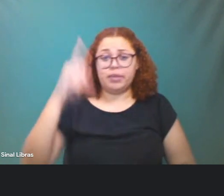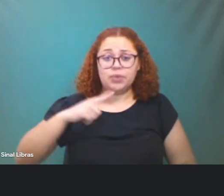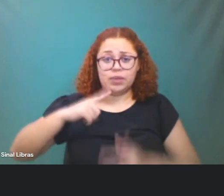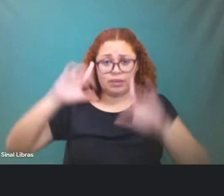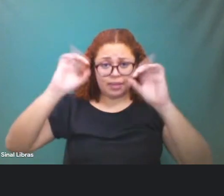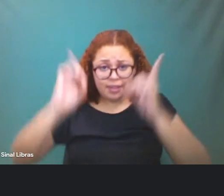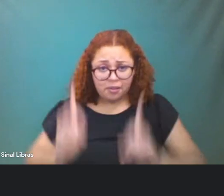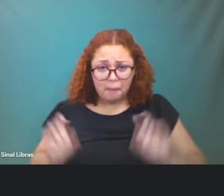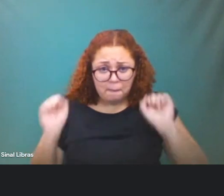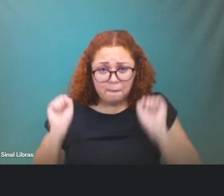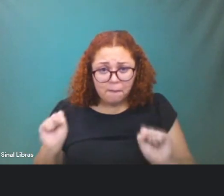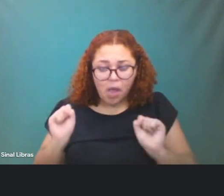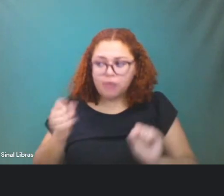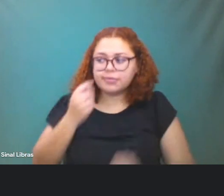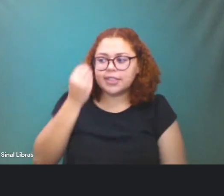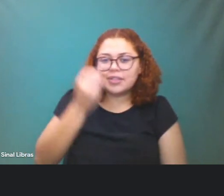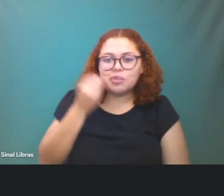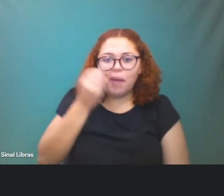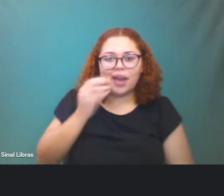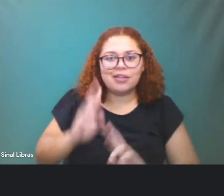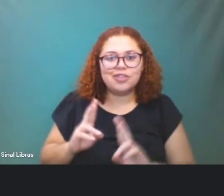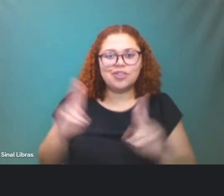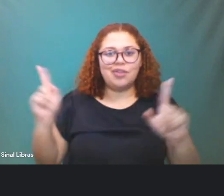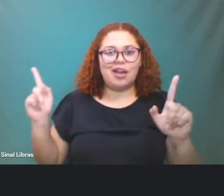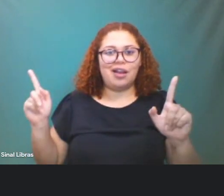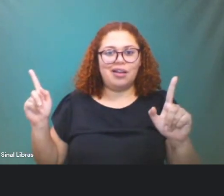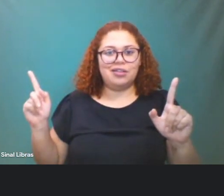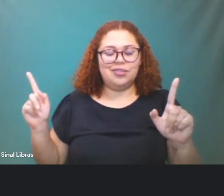possa ter a experiência através de outra